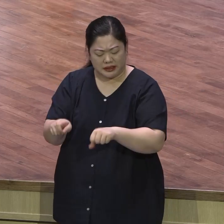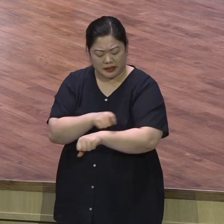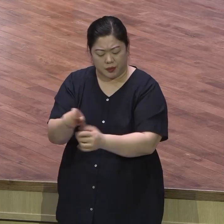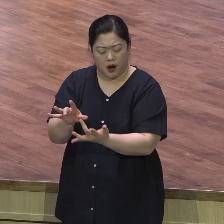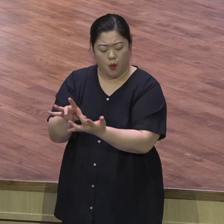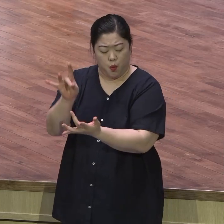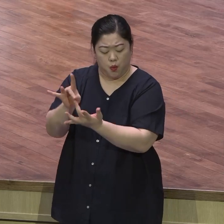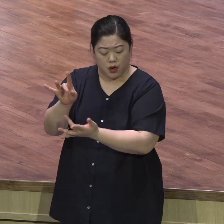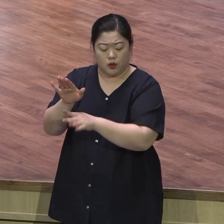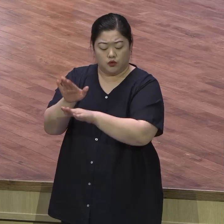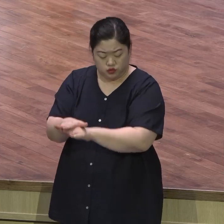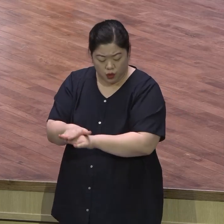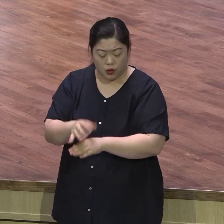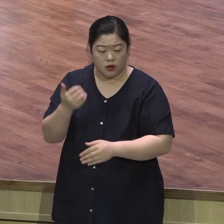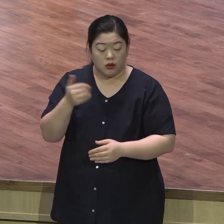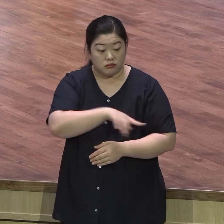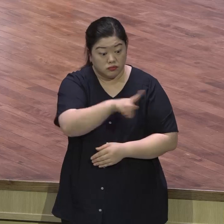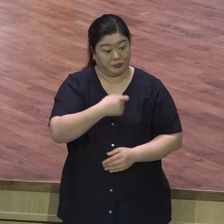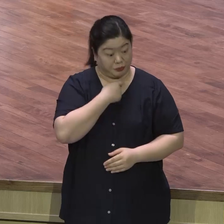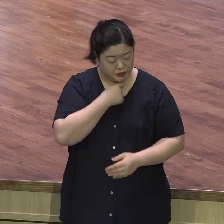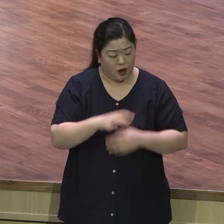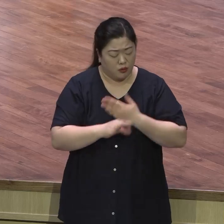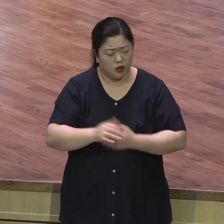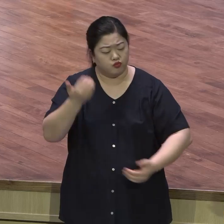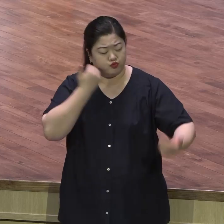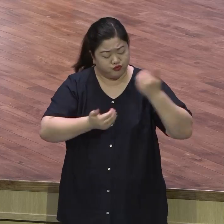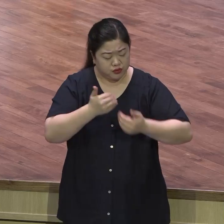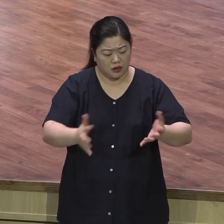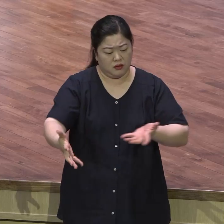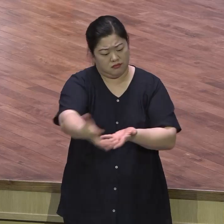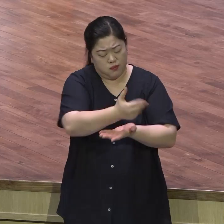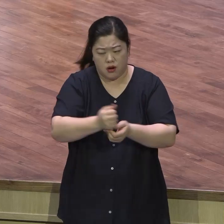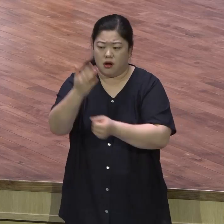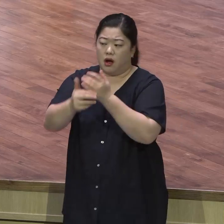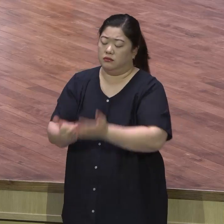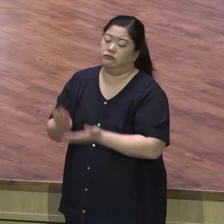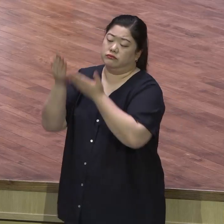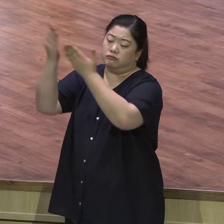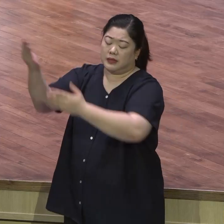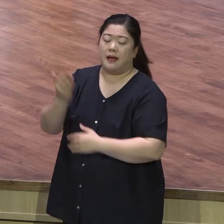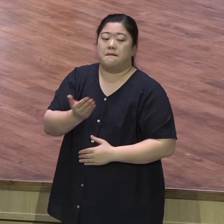원하는 자는 누구든지 그것을 가져다가 여호와께 드릴지니